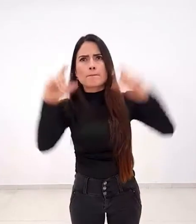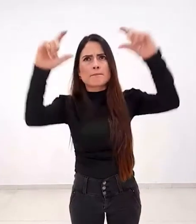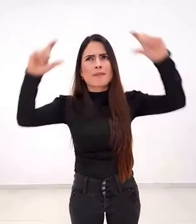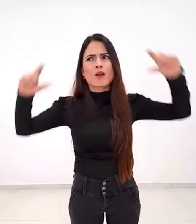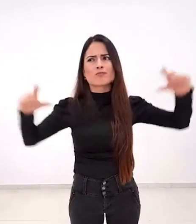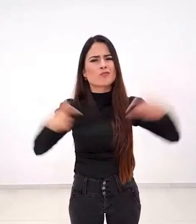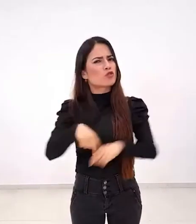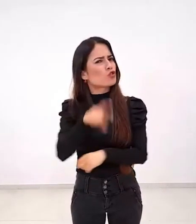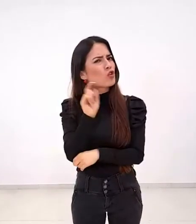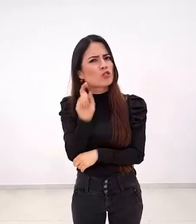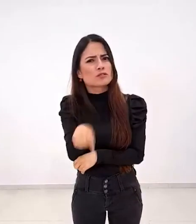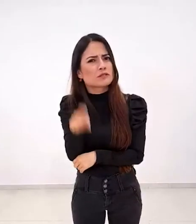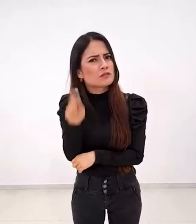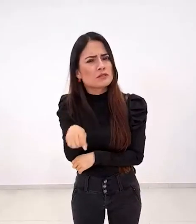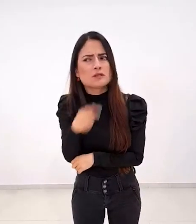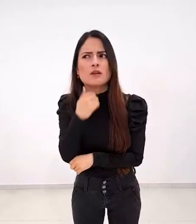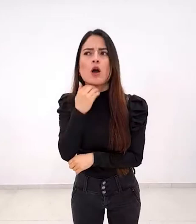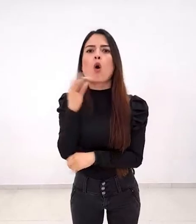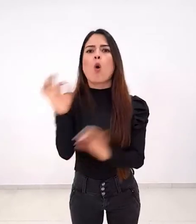mejor